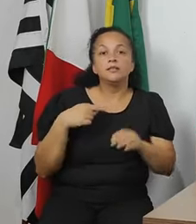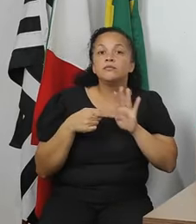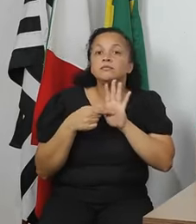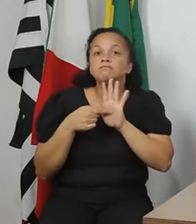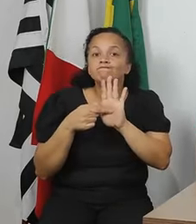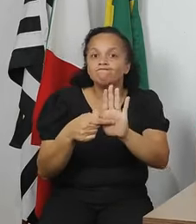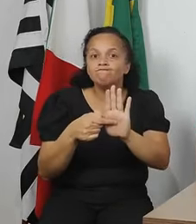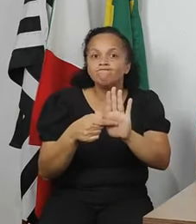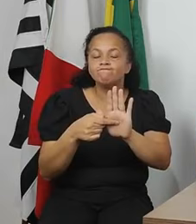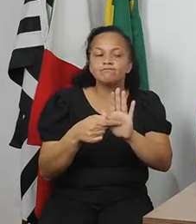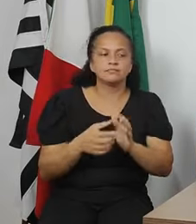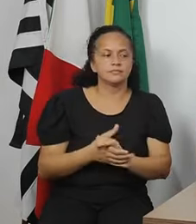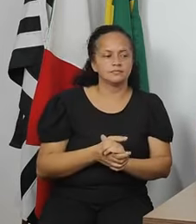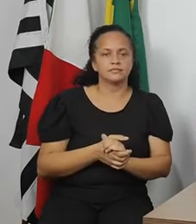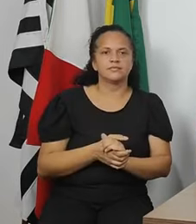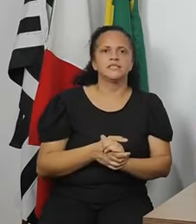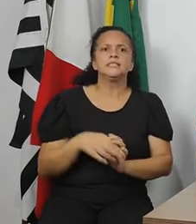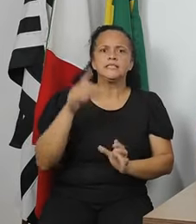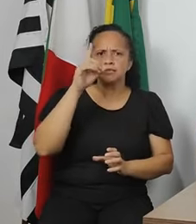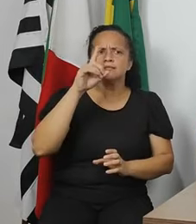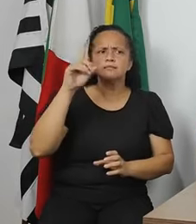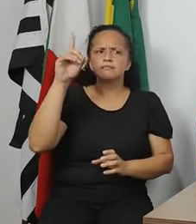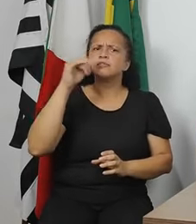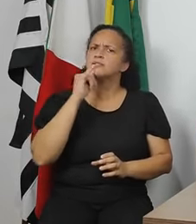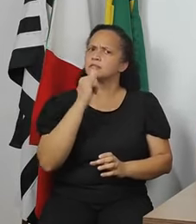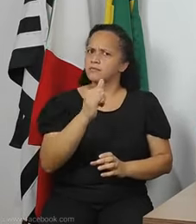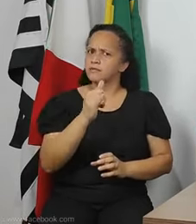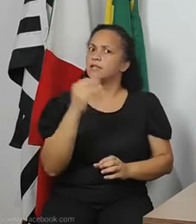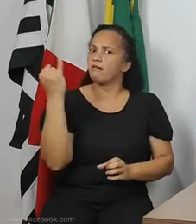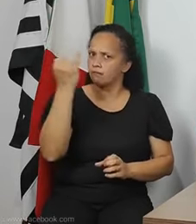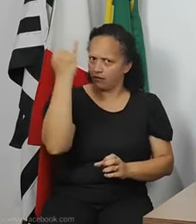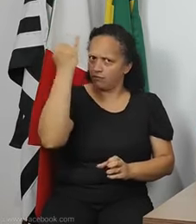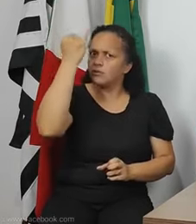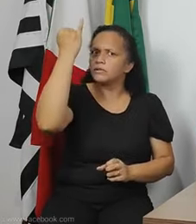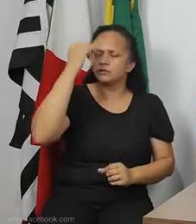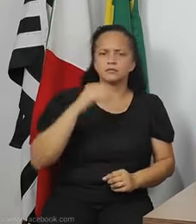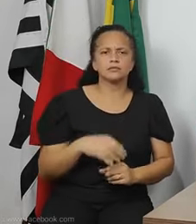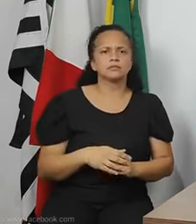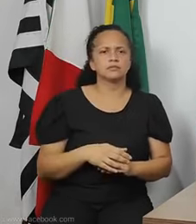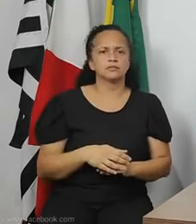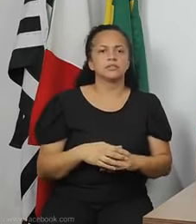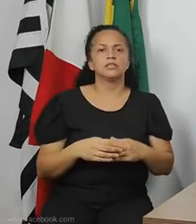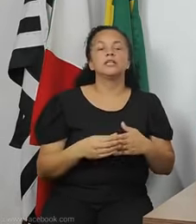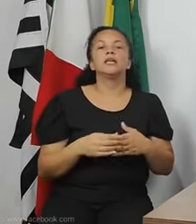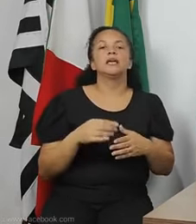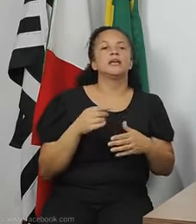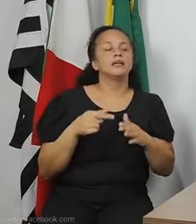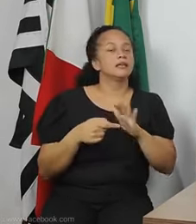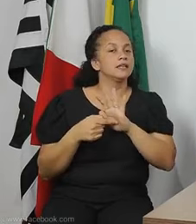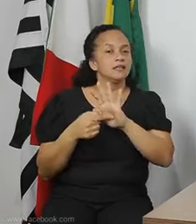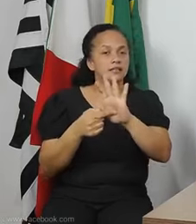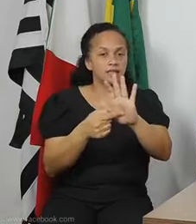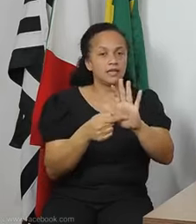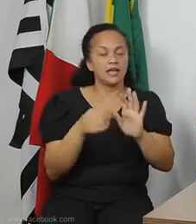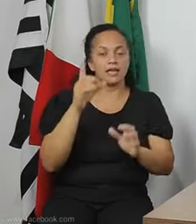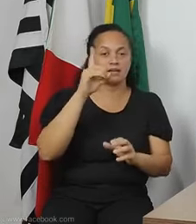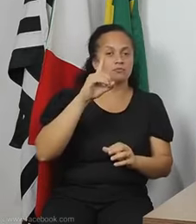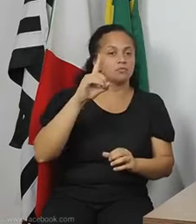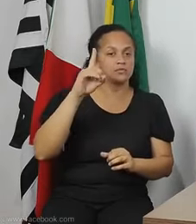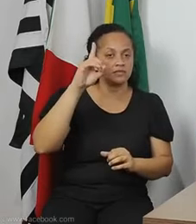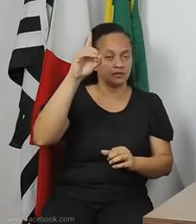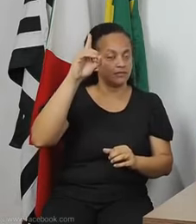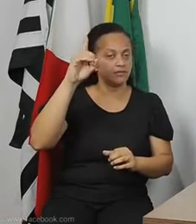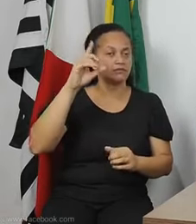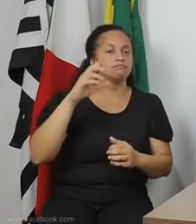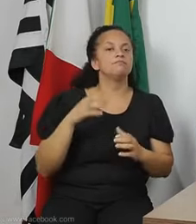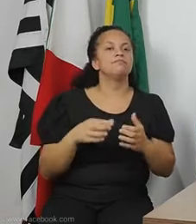indicação de Deus, né? Uma ordenância para que o povo, uma direção, essa é a palavra mais correta, né? Para que o povo